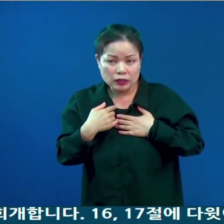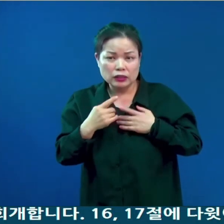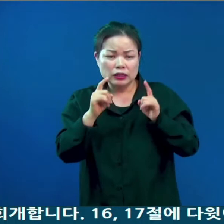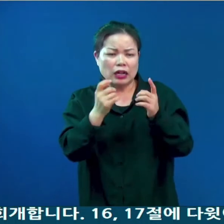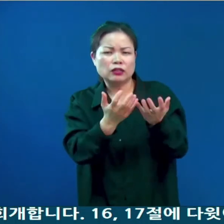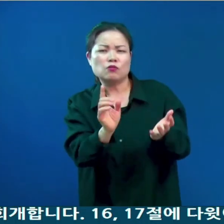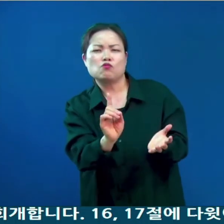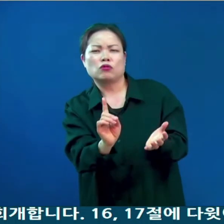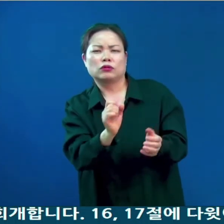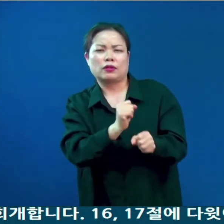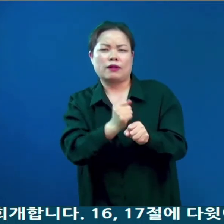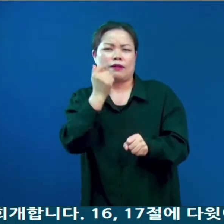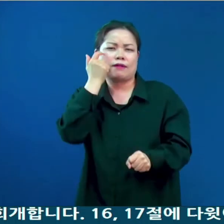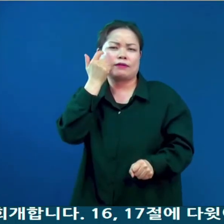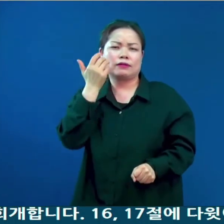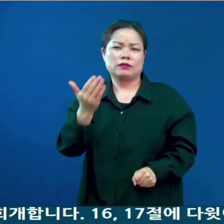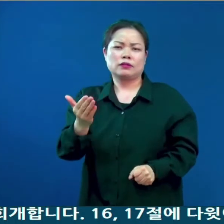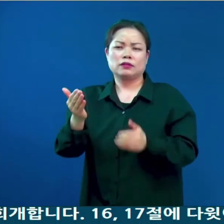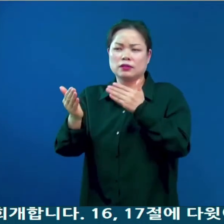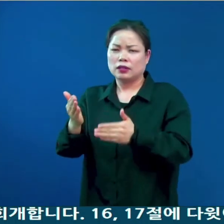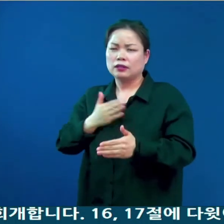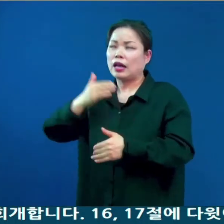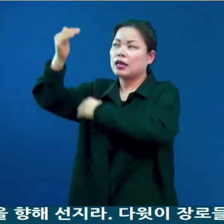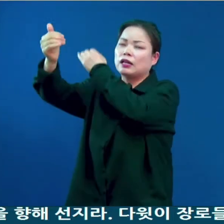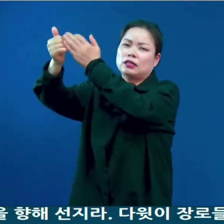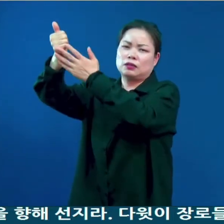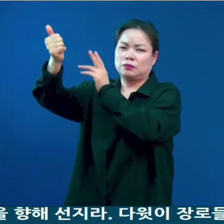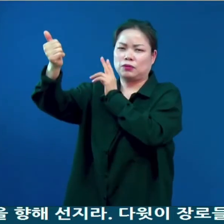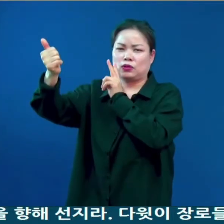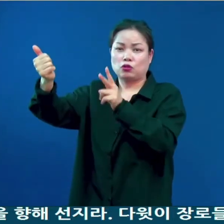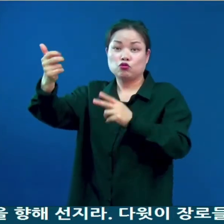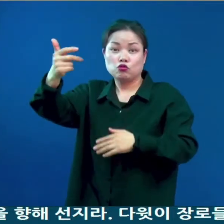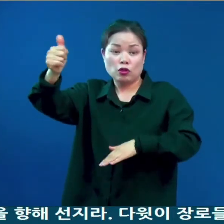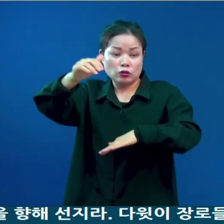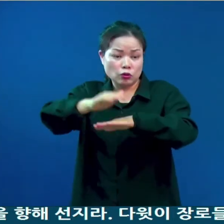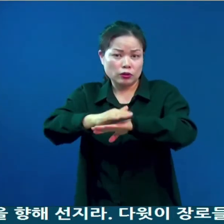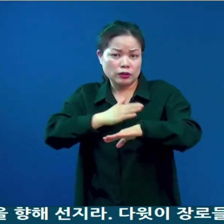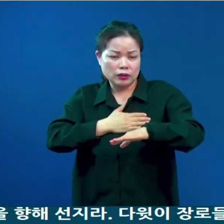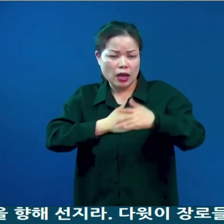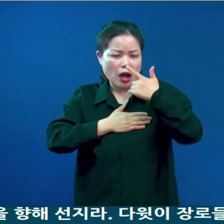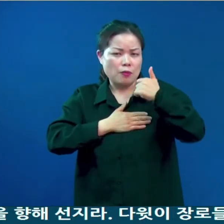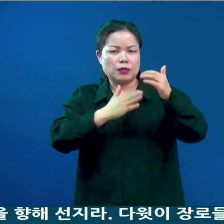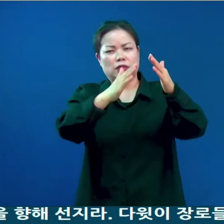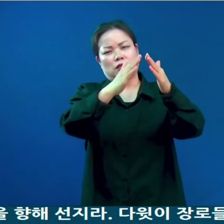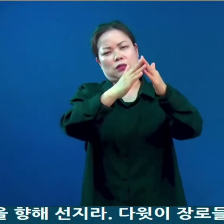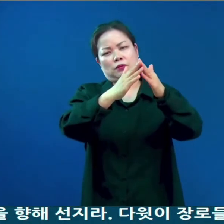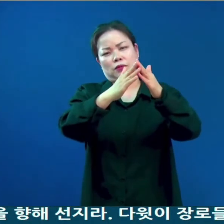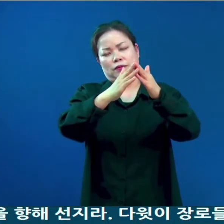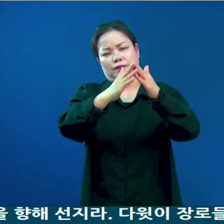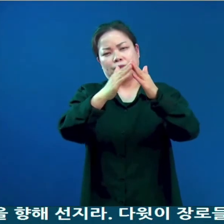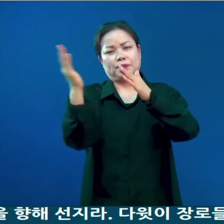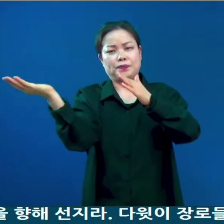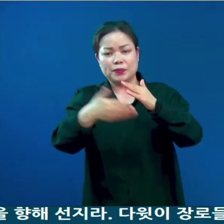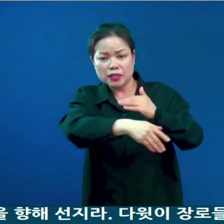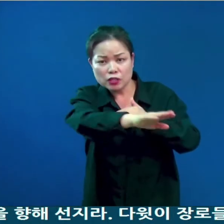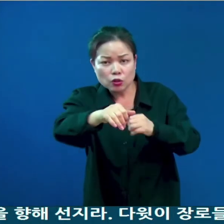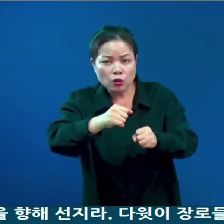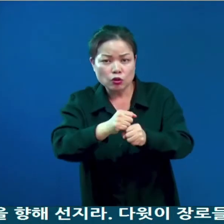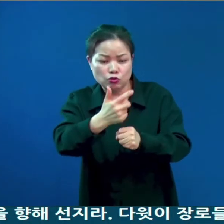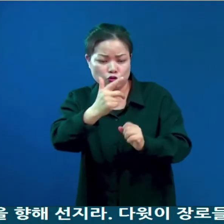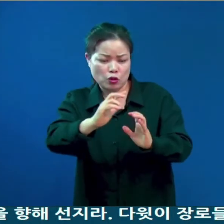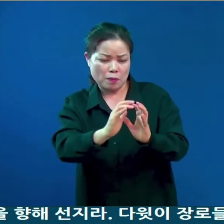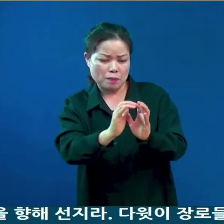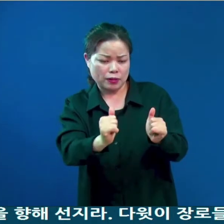무엇을 행하였나이까? 청하건대 나의 하나님 여호와여, 주의 손으로 나와 내 아버지의 집을 치시고 주의